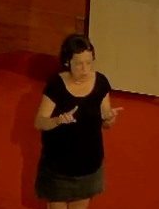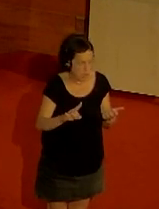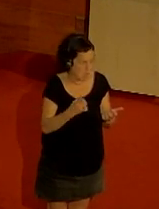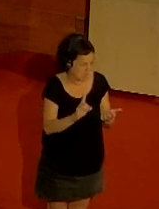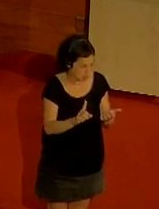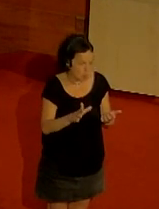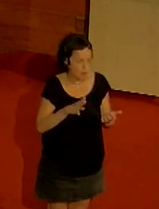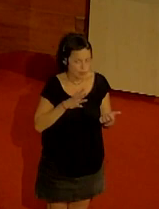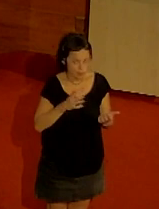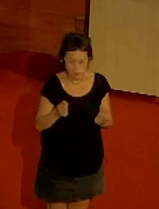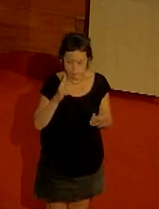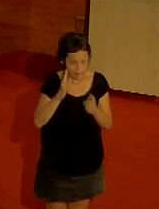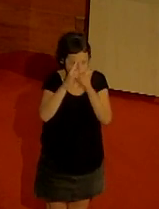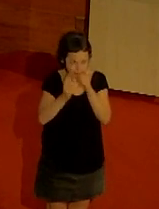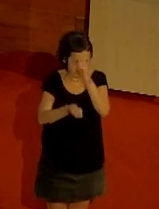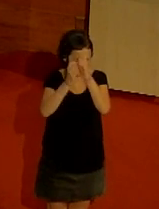Fue una operación de rescate